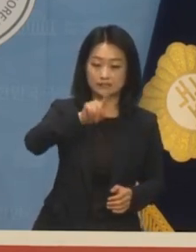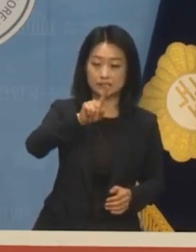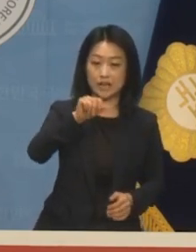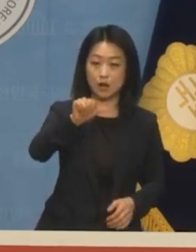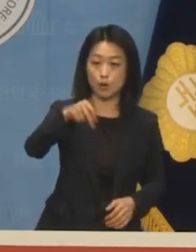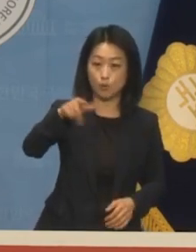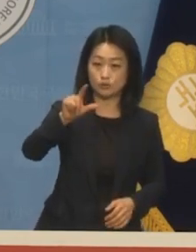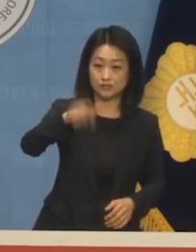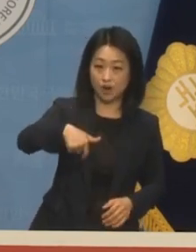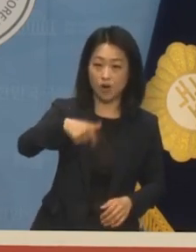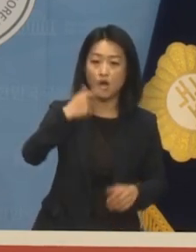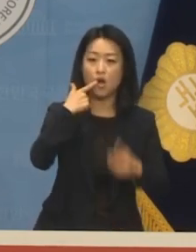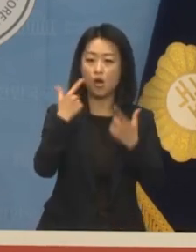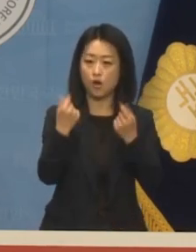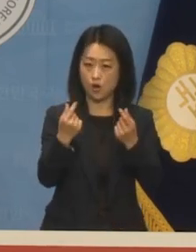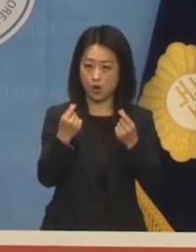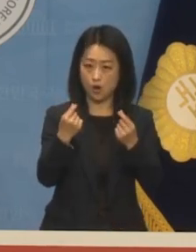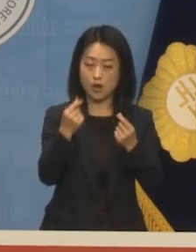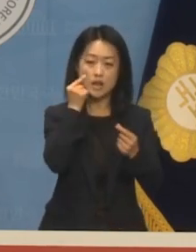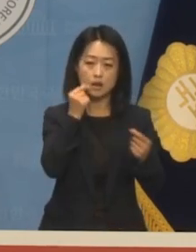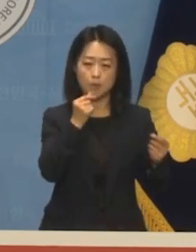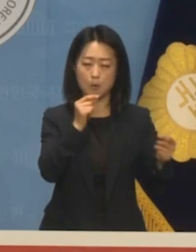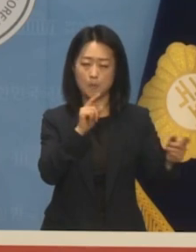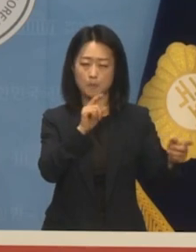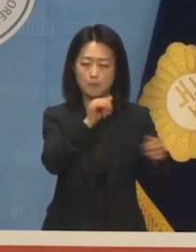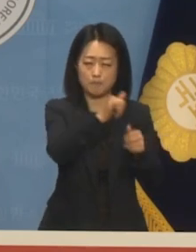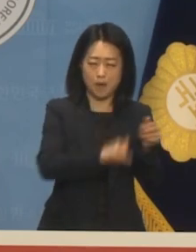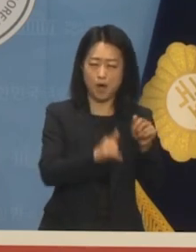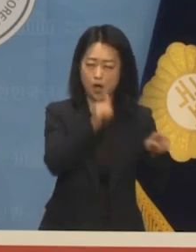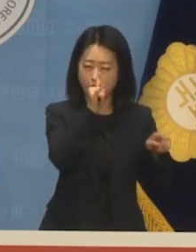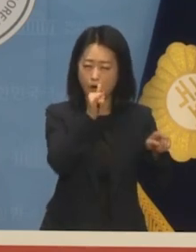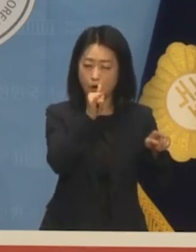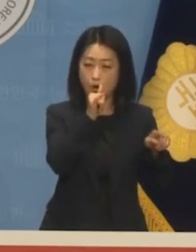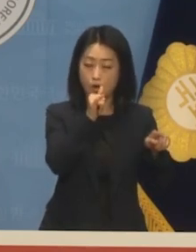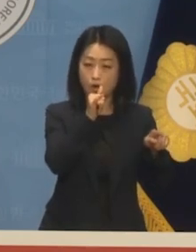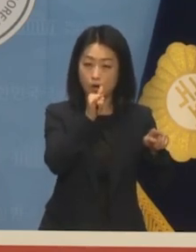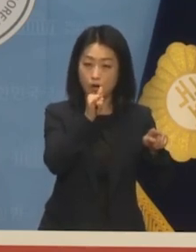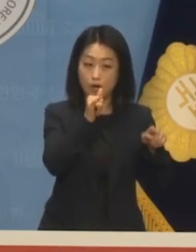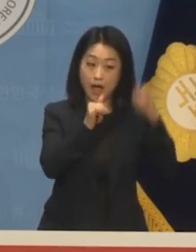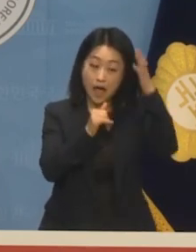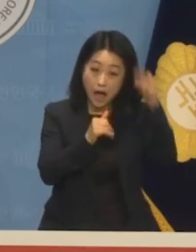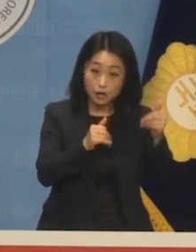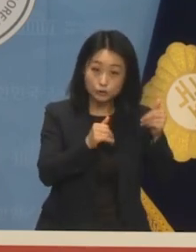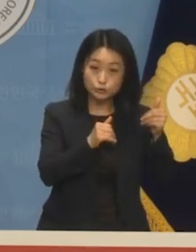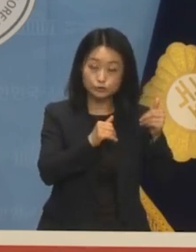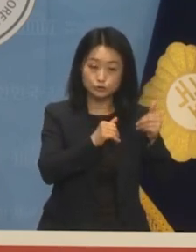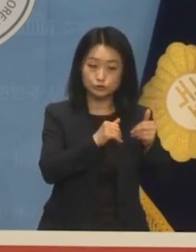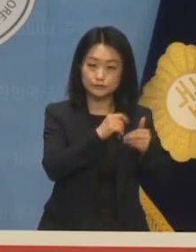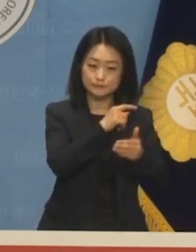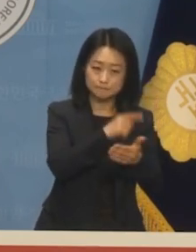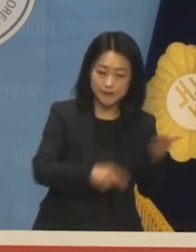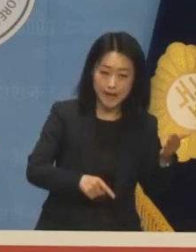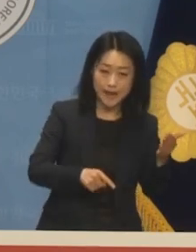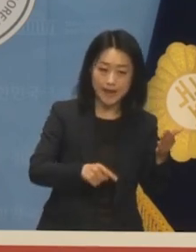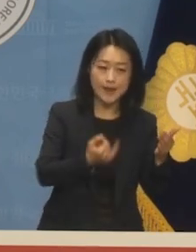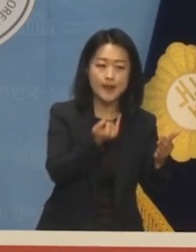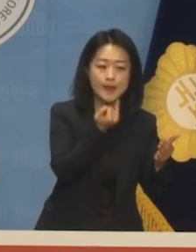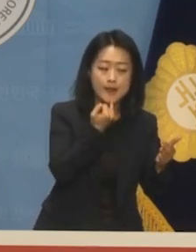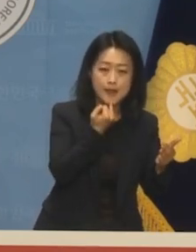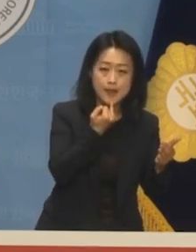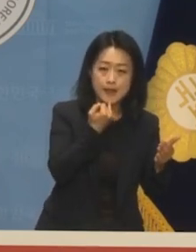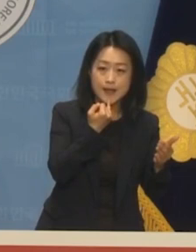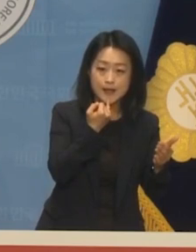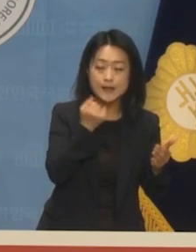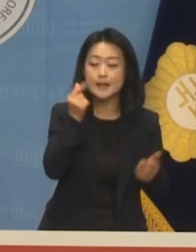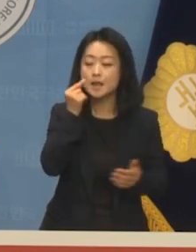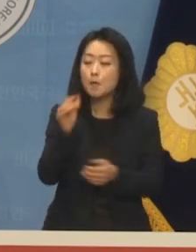친일파 노릇을 하고 있는 상황에서 이들을 통해 일본은 한국을 희생시켜 손쉽게 자국 경제를 일으킬 수 있게 될